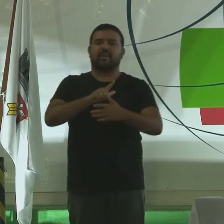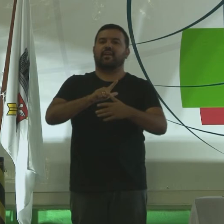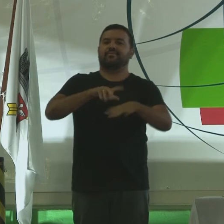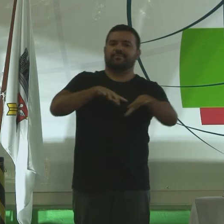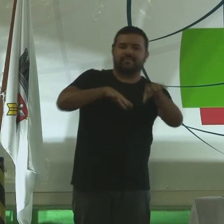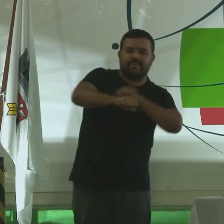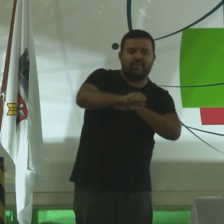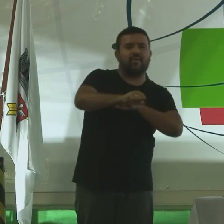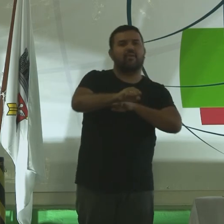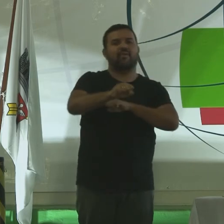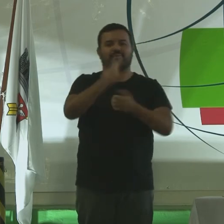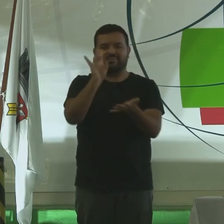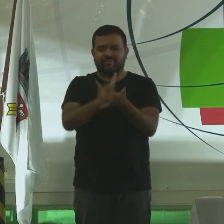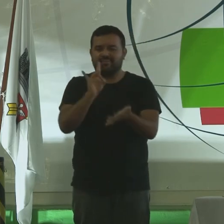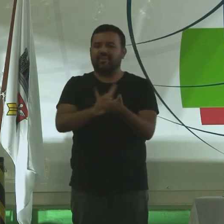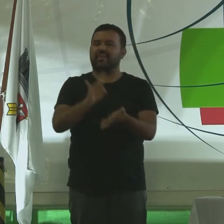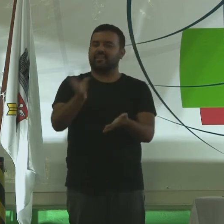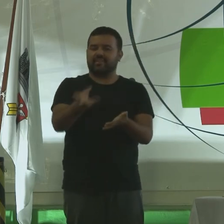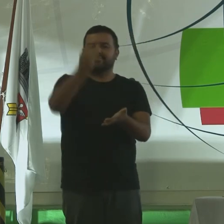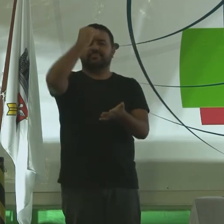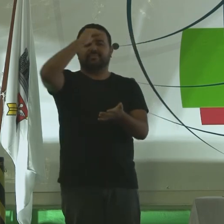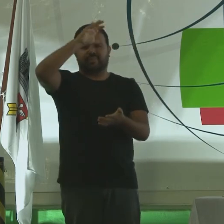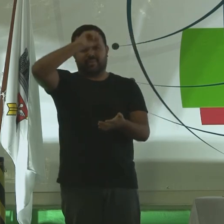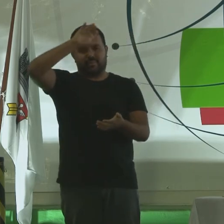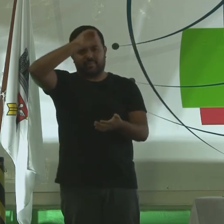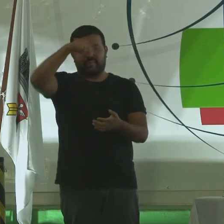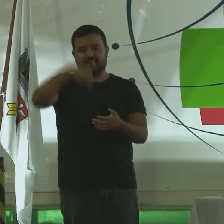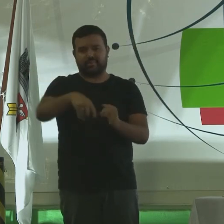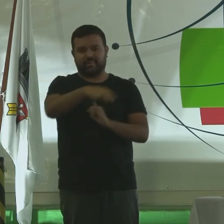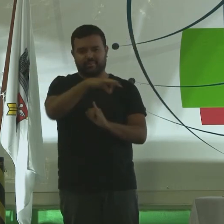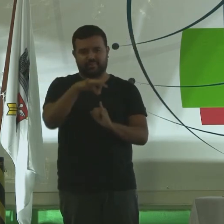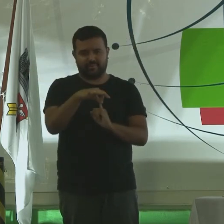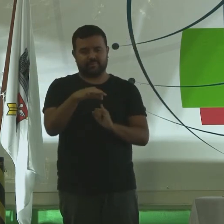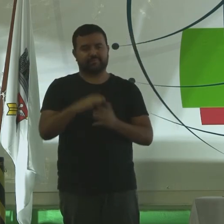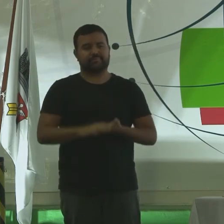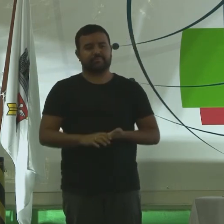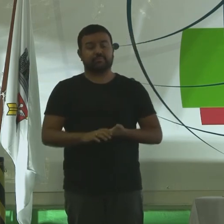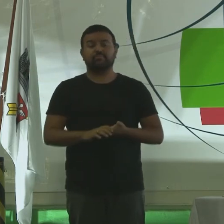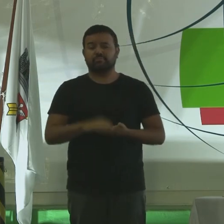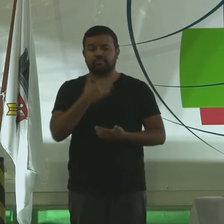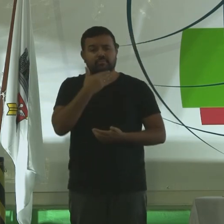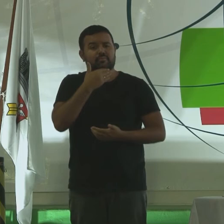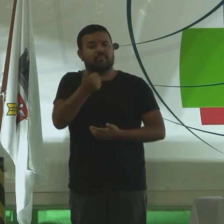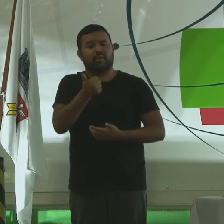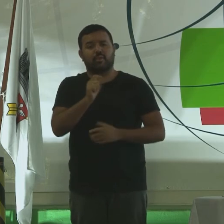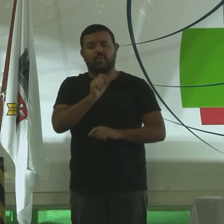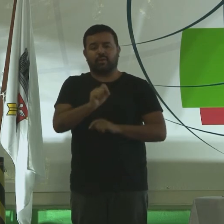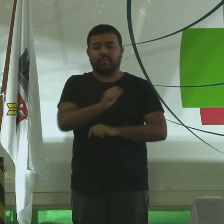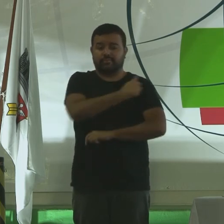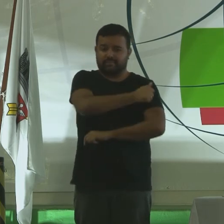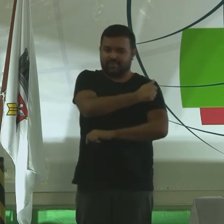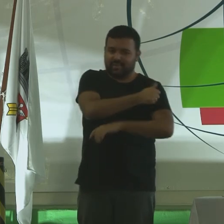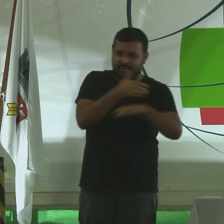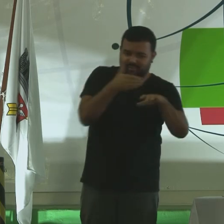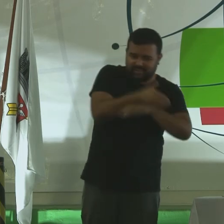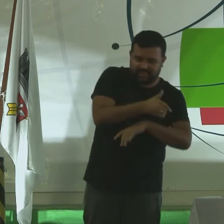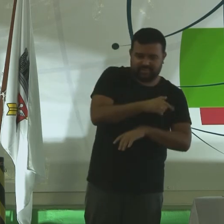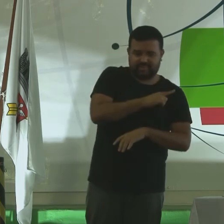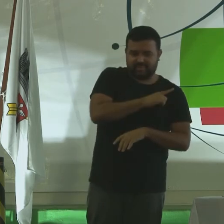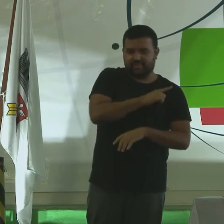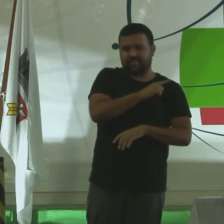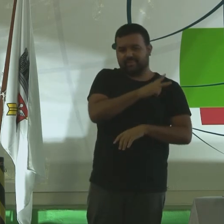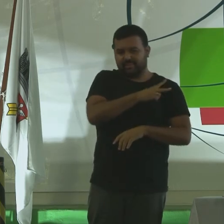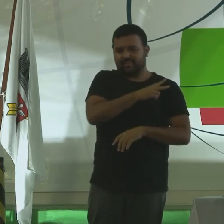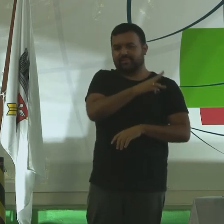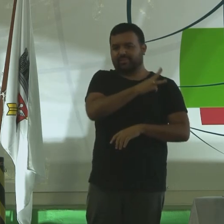com êxito, ingressar com êxito da nossa instituição, né? E de preferência que ele ingresse no ensino médio, que ele